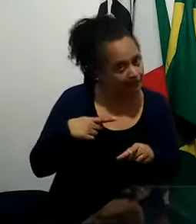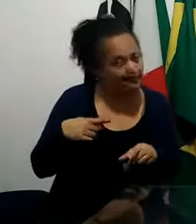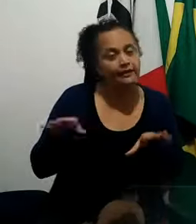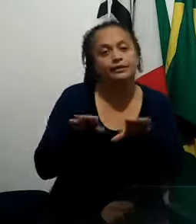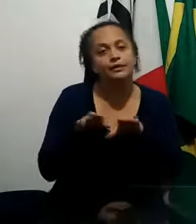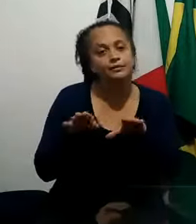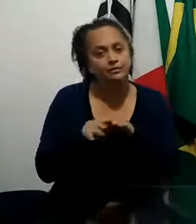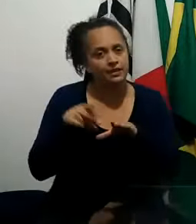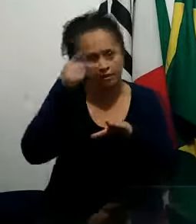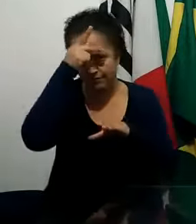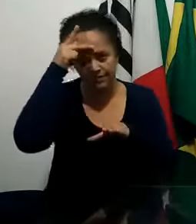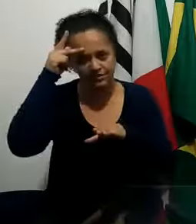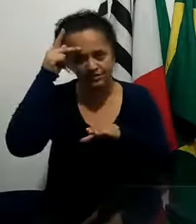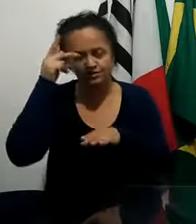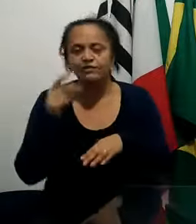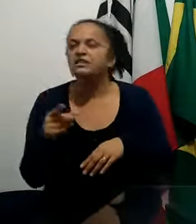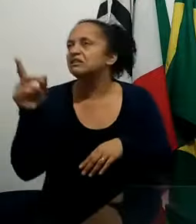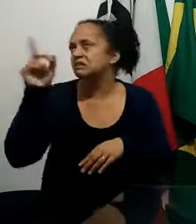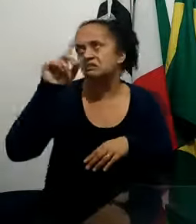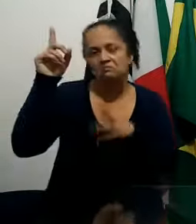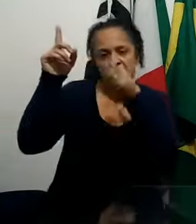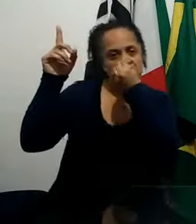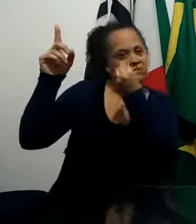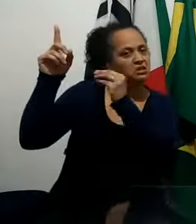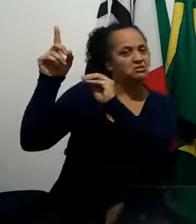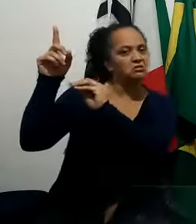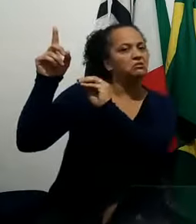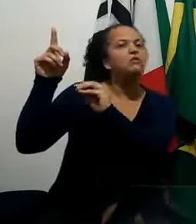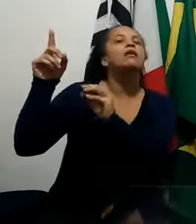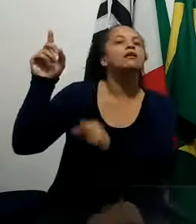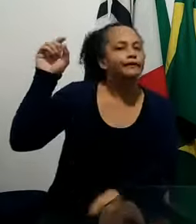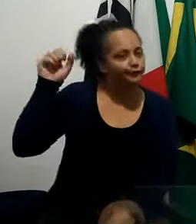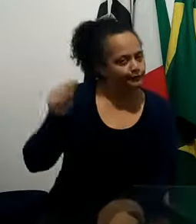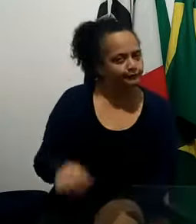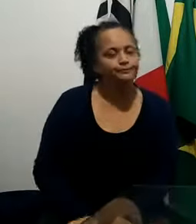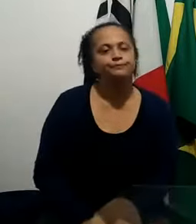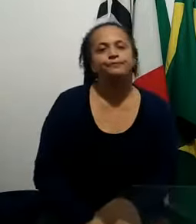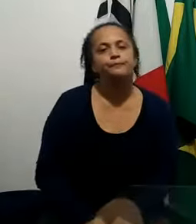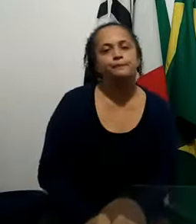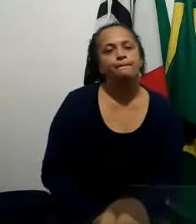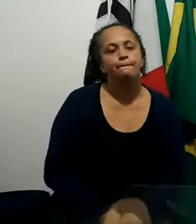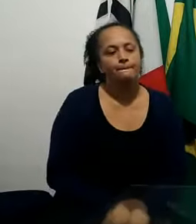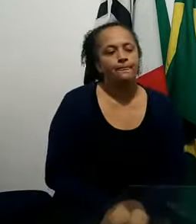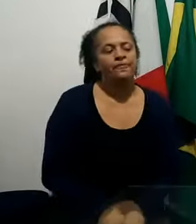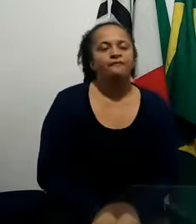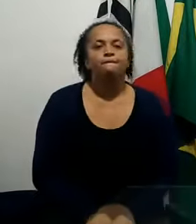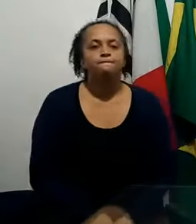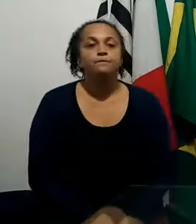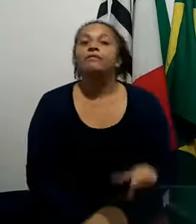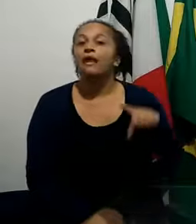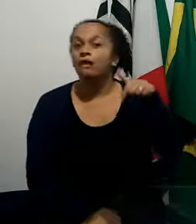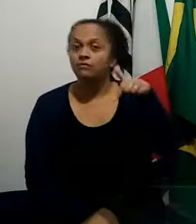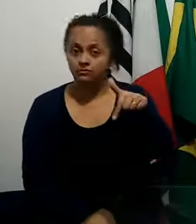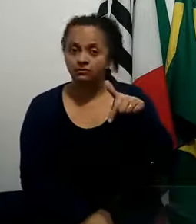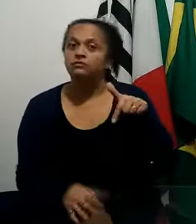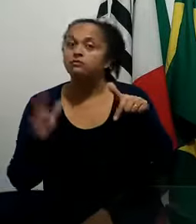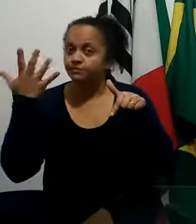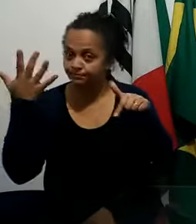juízos, ainda vão estar com o coração endurecido e não vão se arrepender. Aí agora vem o sétimo selo,